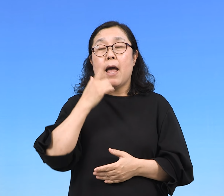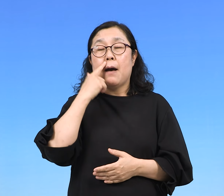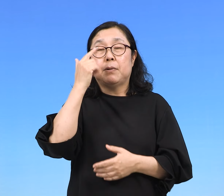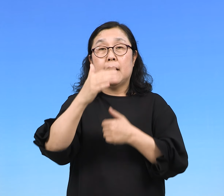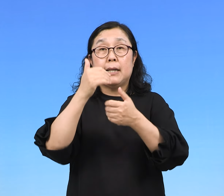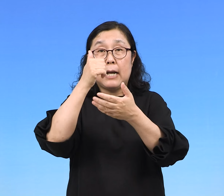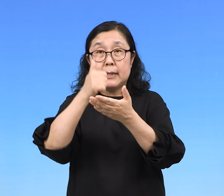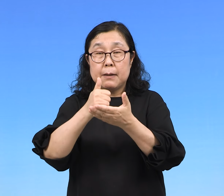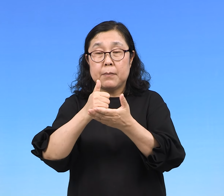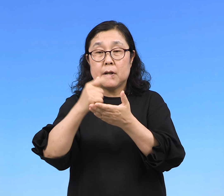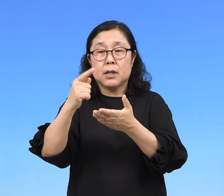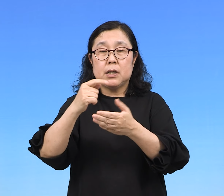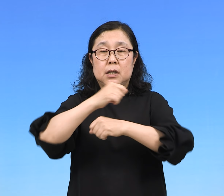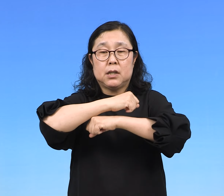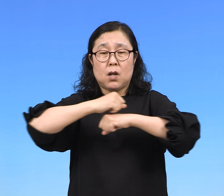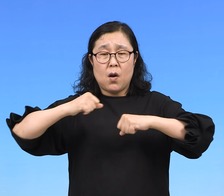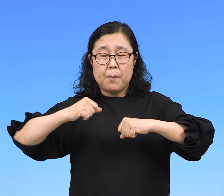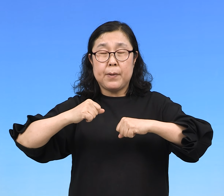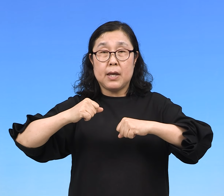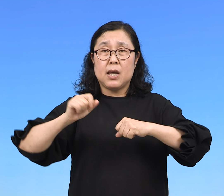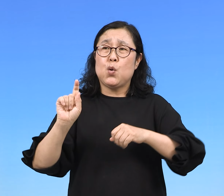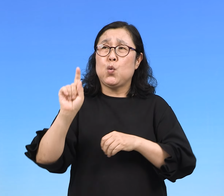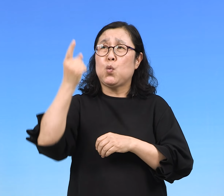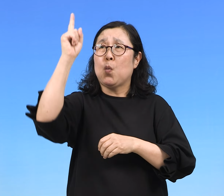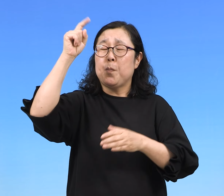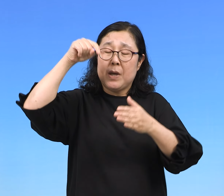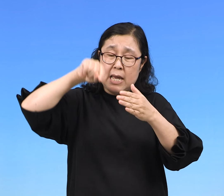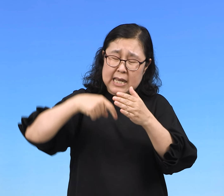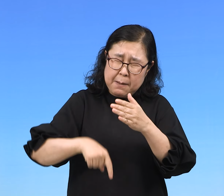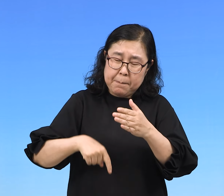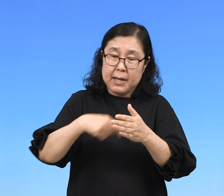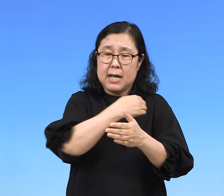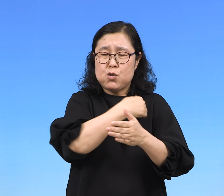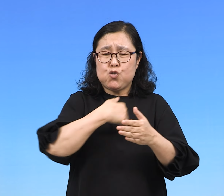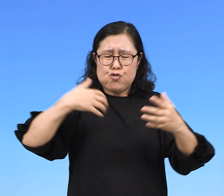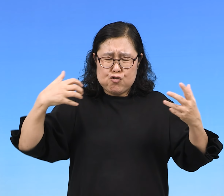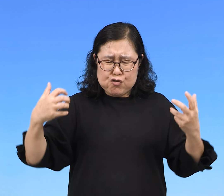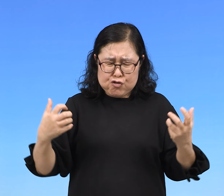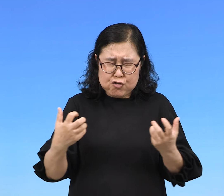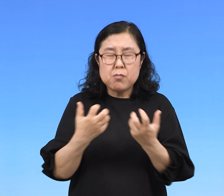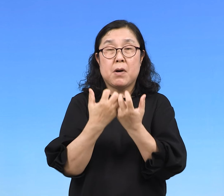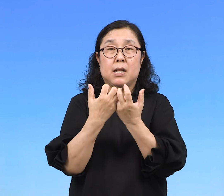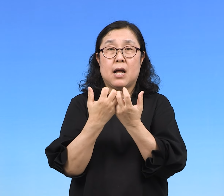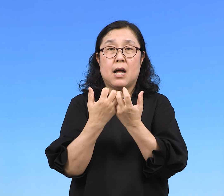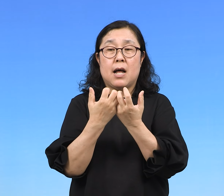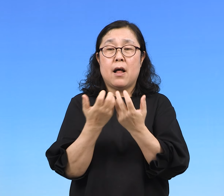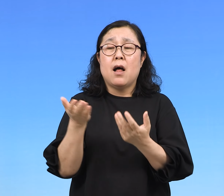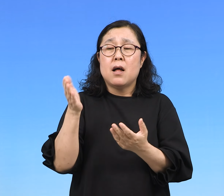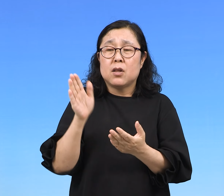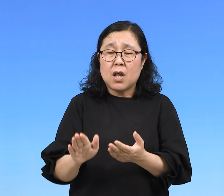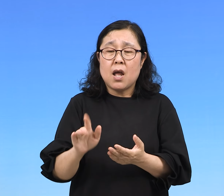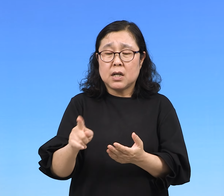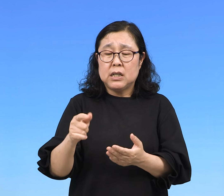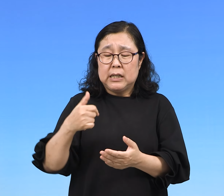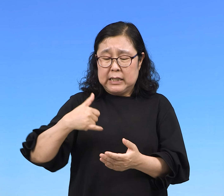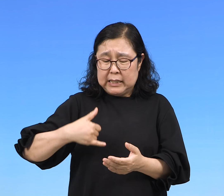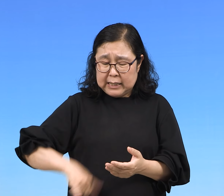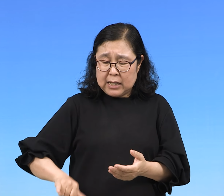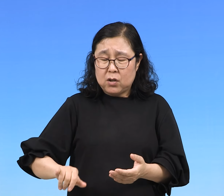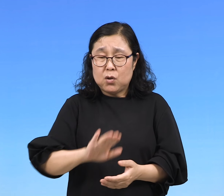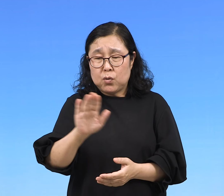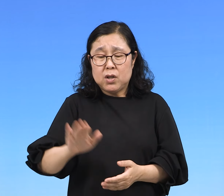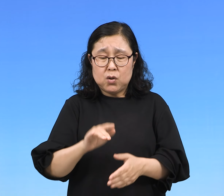아버지 하나님은 이렇게 그 너비와 높이와 깊이가 충만하고 풍성하신데, 그 자녀된 우리는